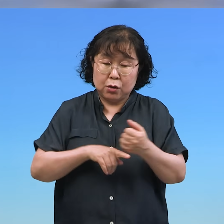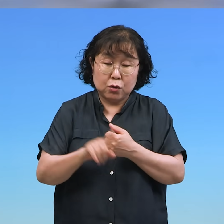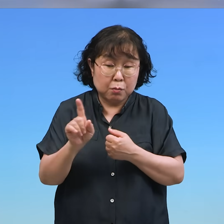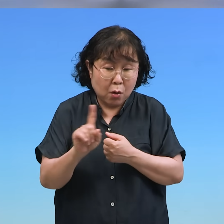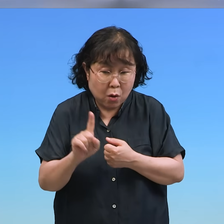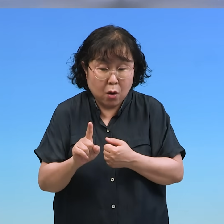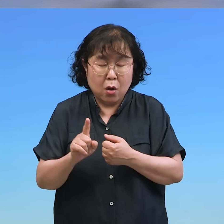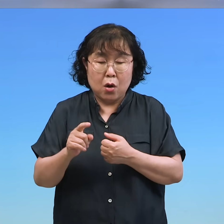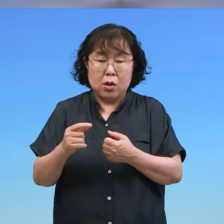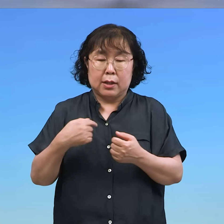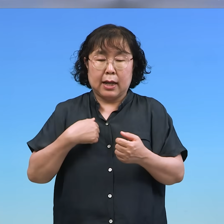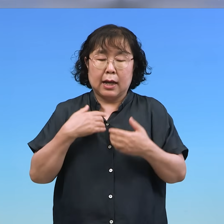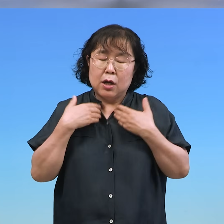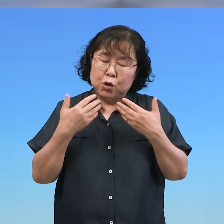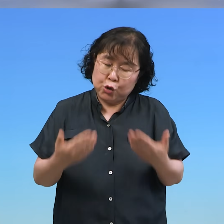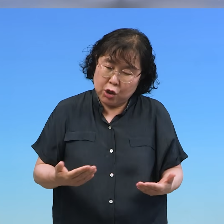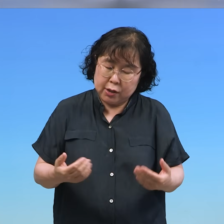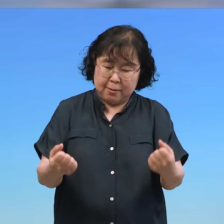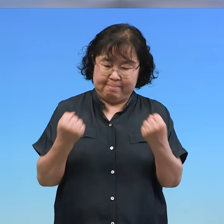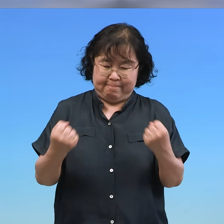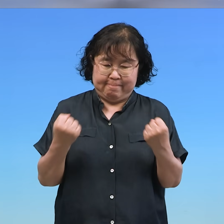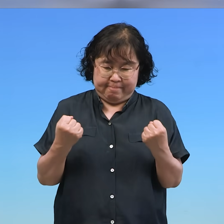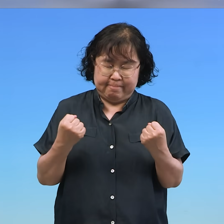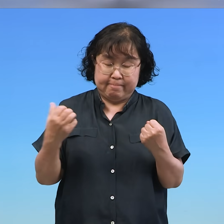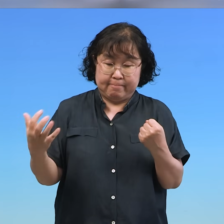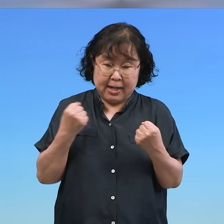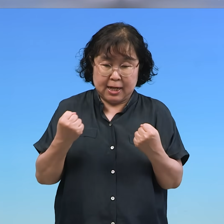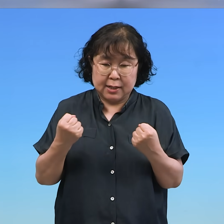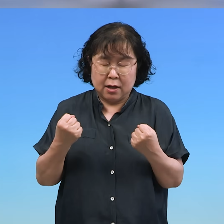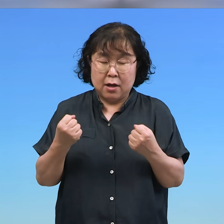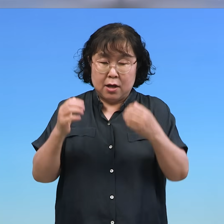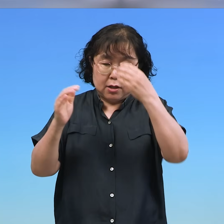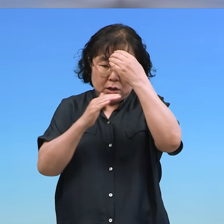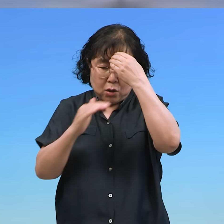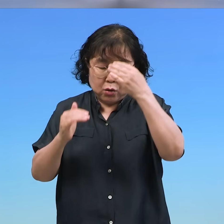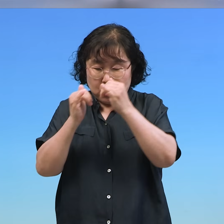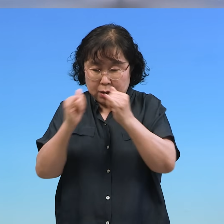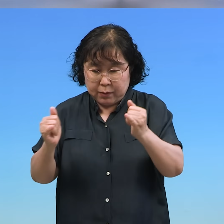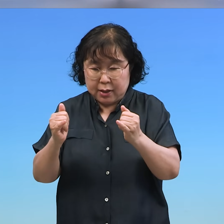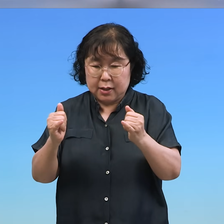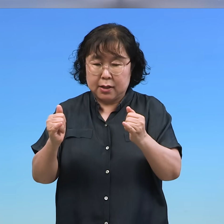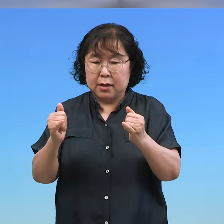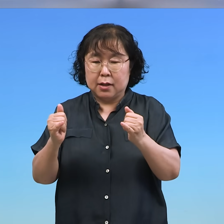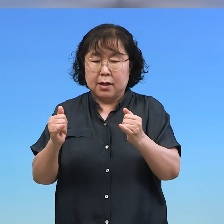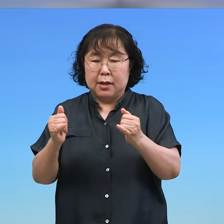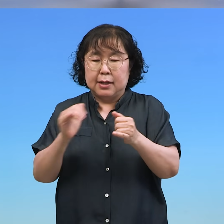되는지 아나? 힘을 얻어서 재충전하기 위해서야.